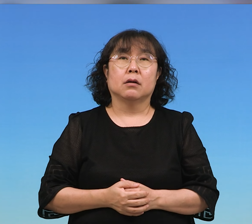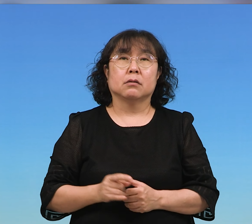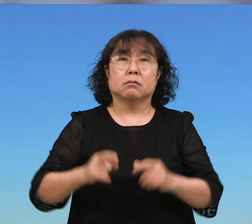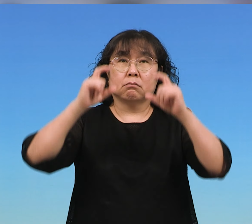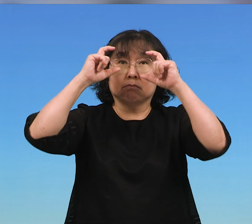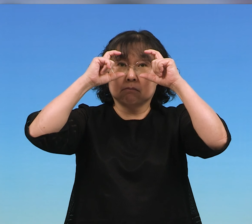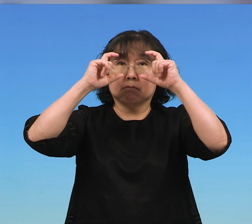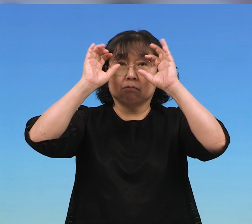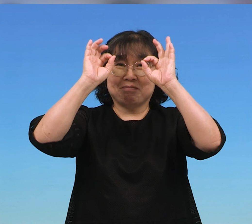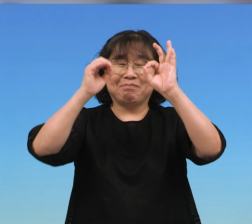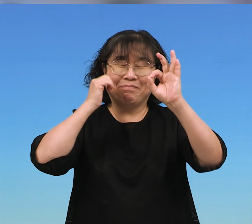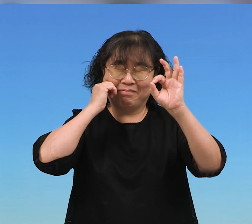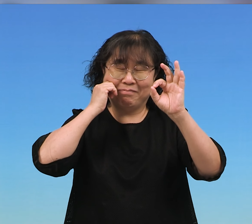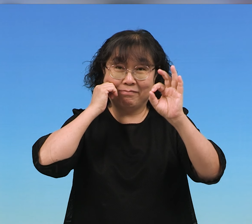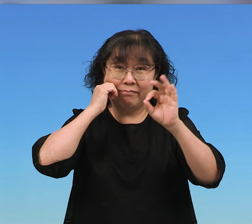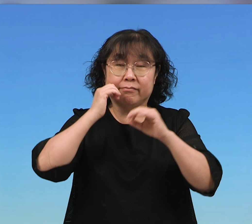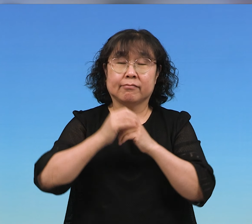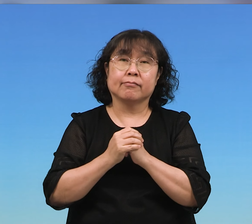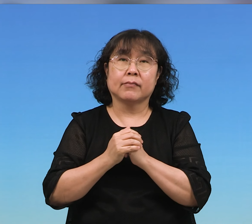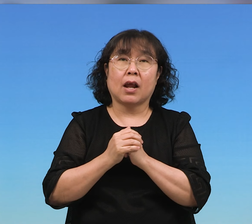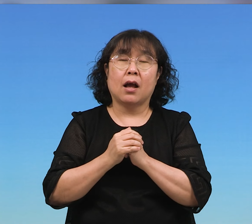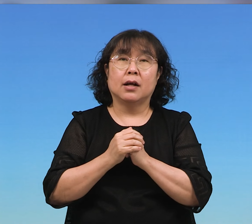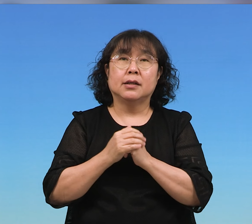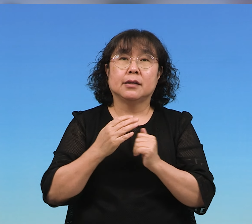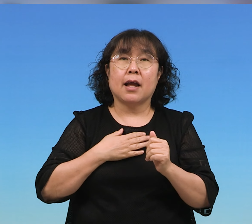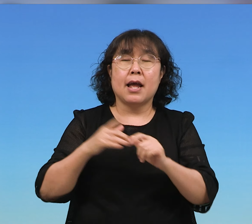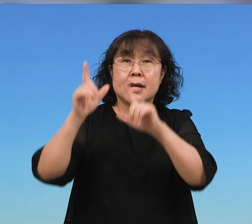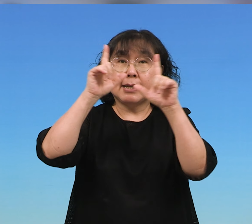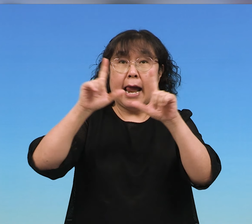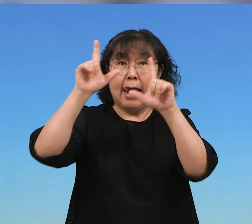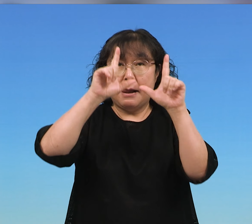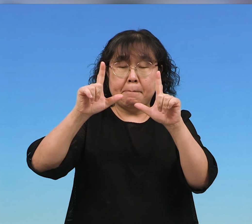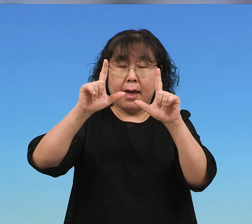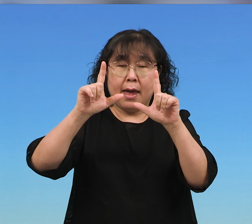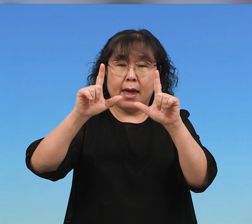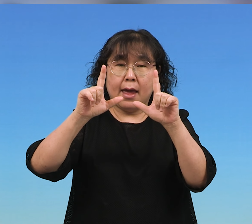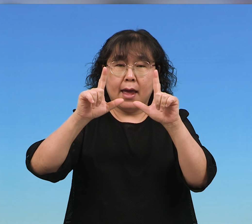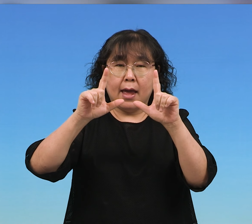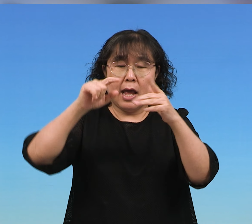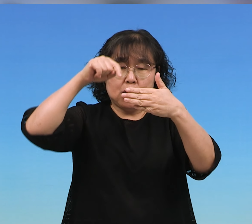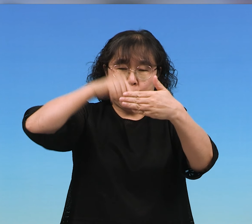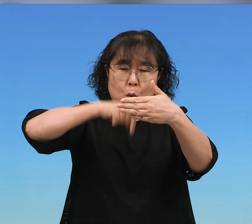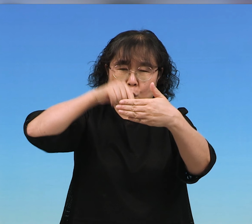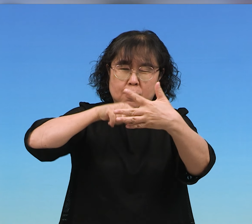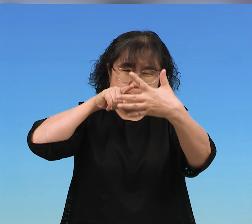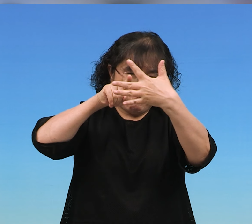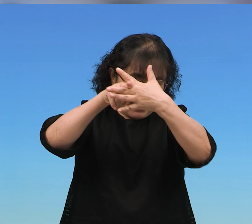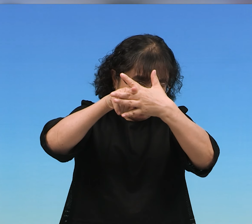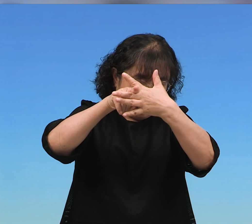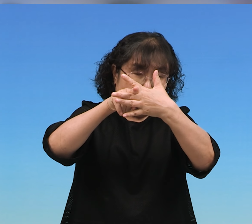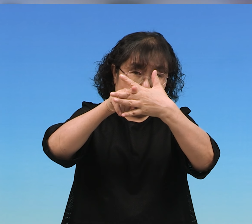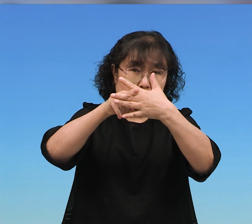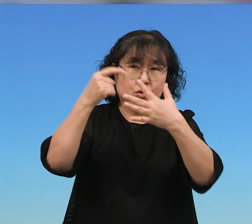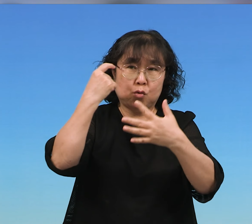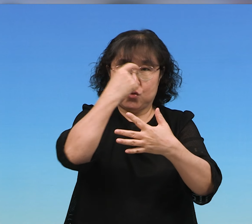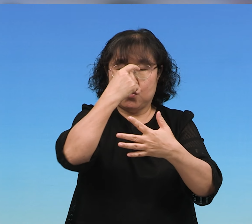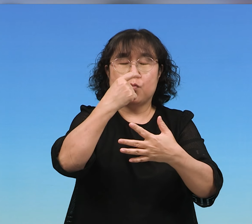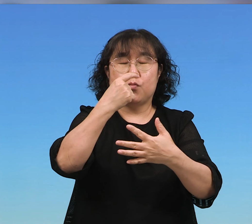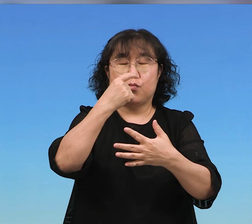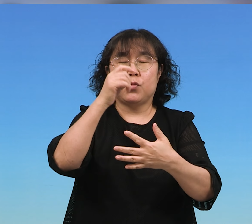안목은 뭐 안경 쓴다고 되는 거 아닙니다. 그 우리 인생의 본질을 꿰뚫어 보는 눈, 이게 안목